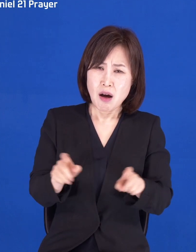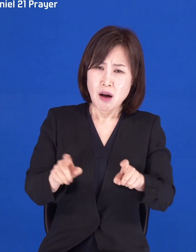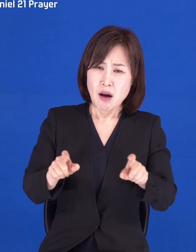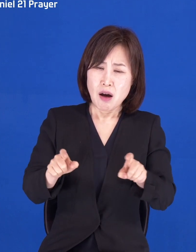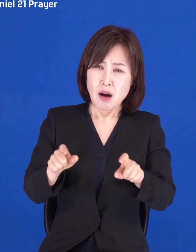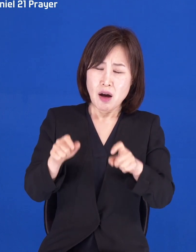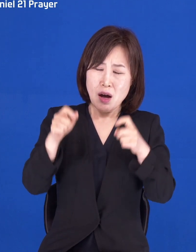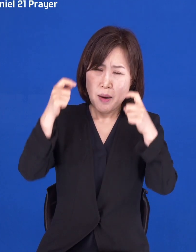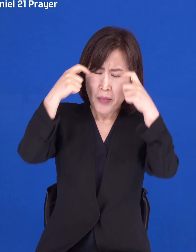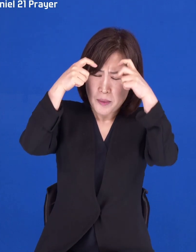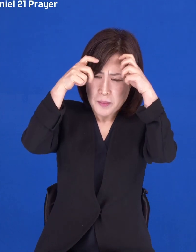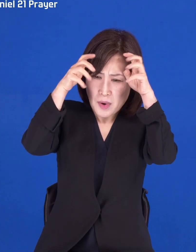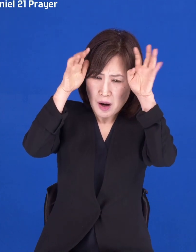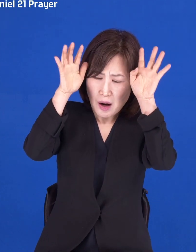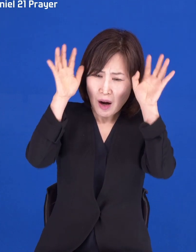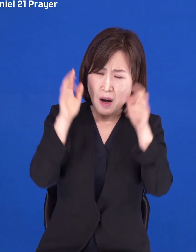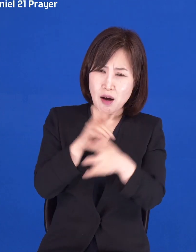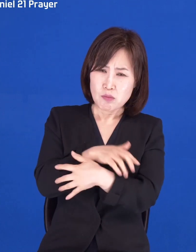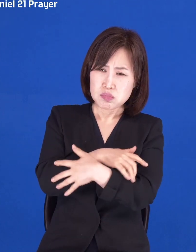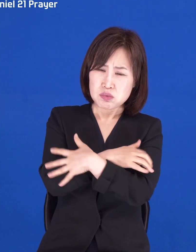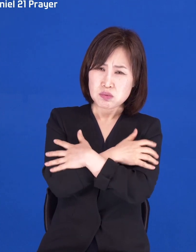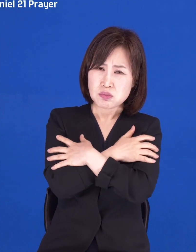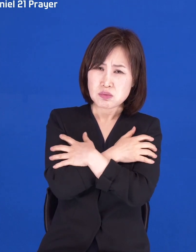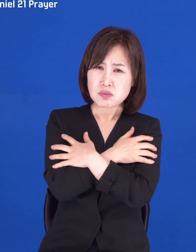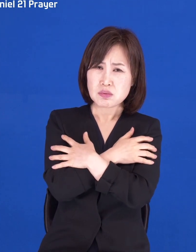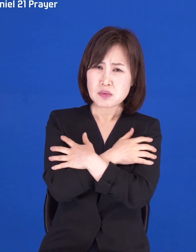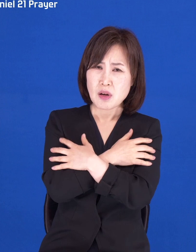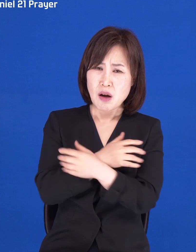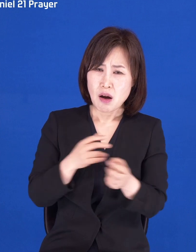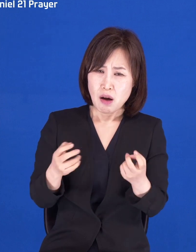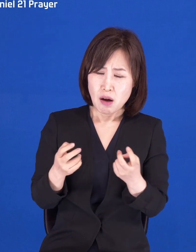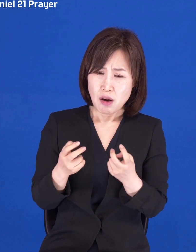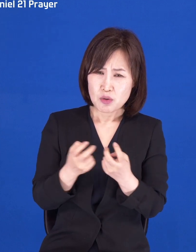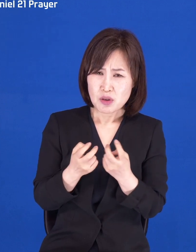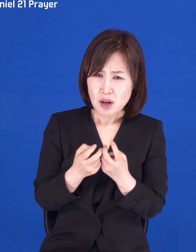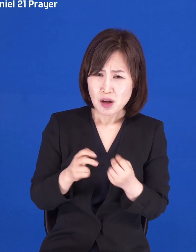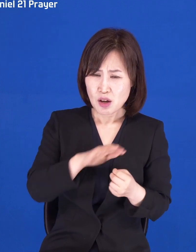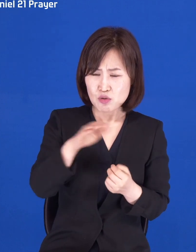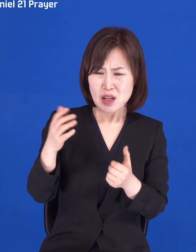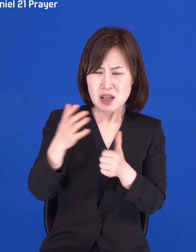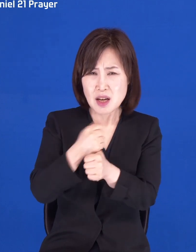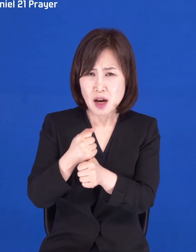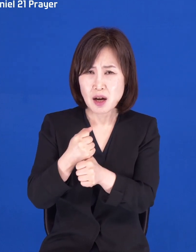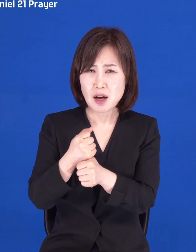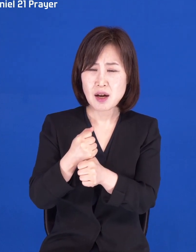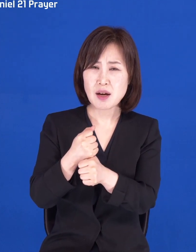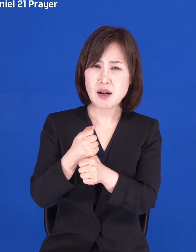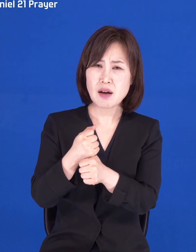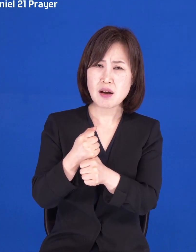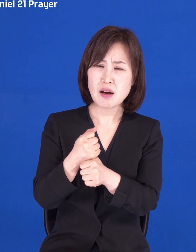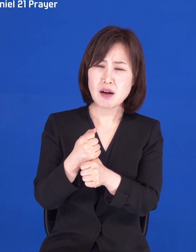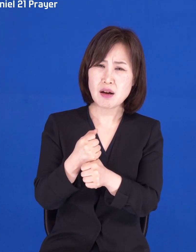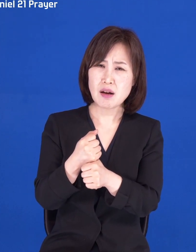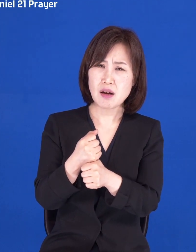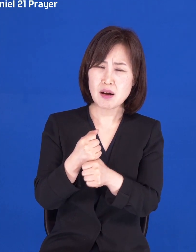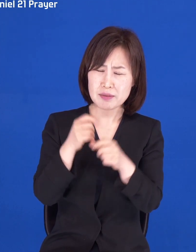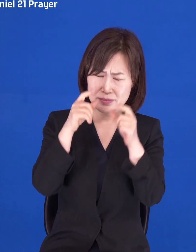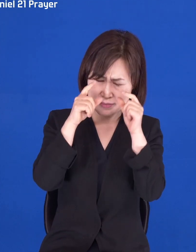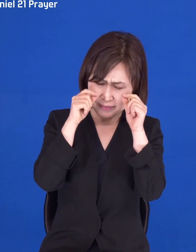다 건너서는구나, 아 이제 오는구나, 오늘이 우리 가는 날이구나 하면서 잠을 못